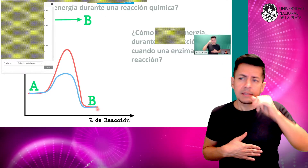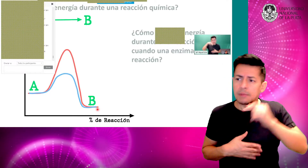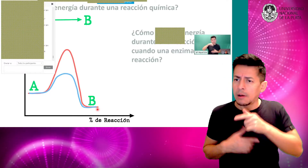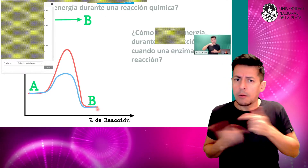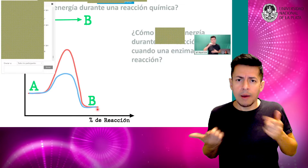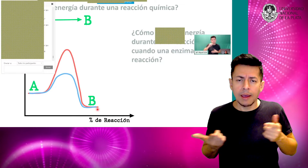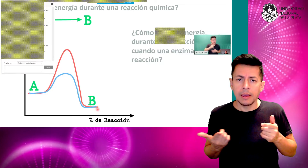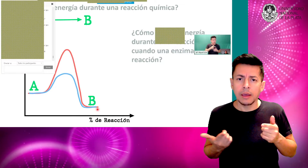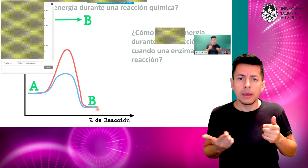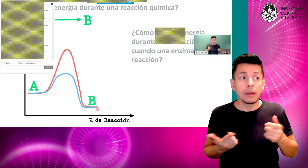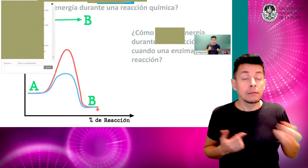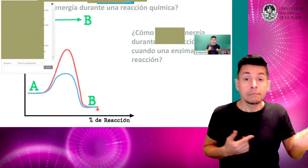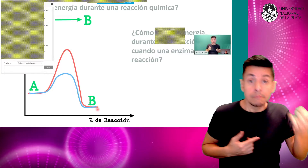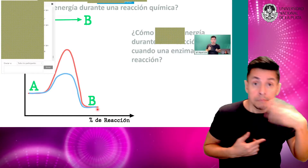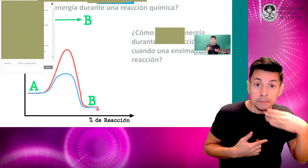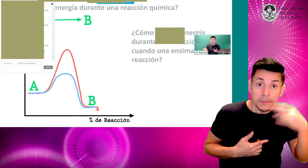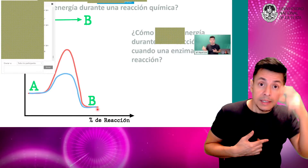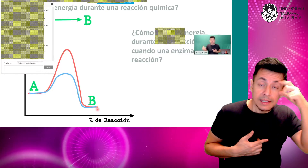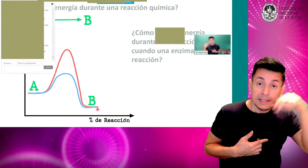verdad, no lo sé.